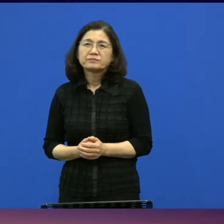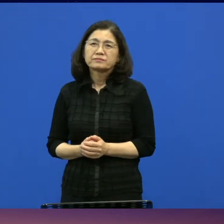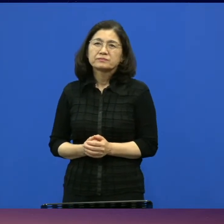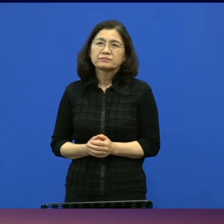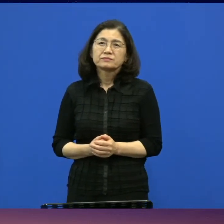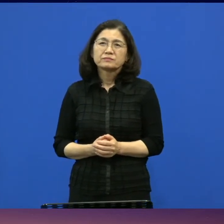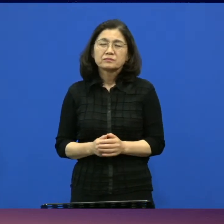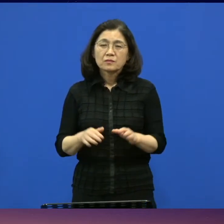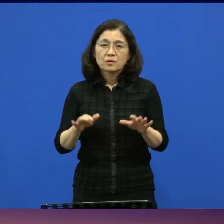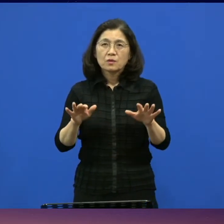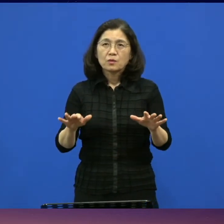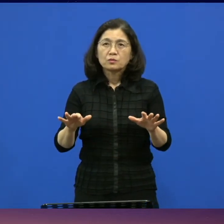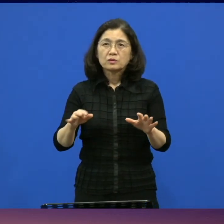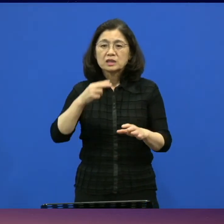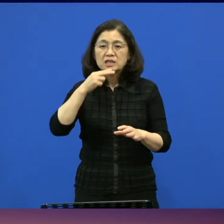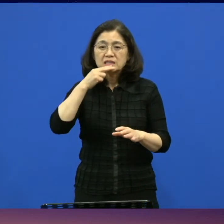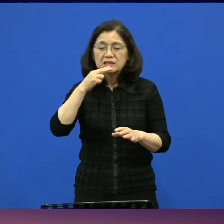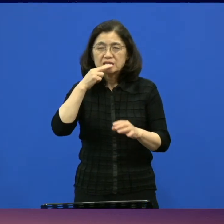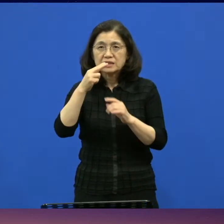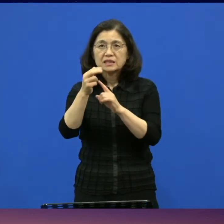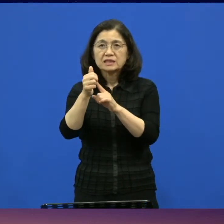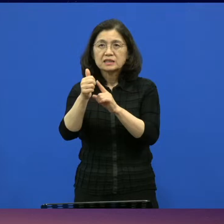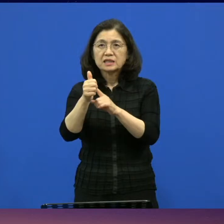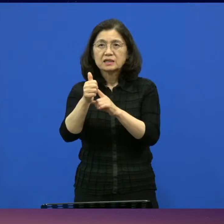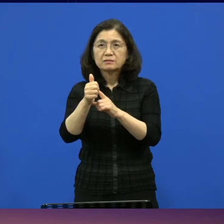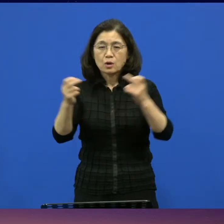그러니까 오늘 이 이사야는 뭐예요? 골짜기마다